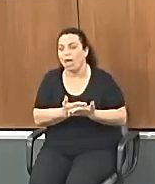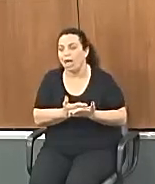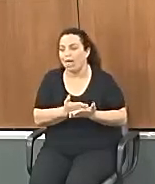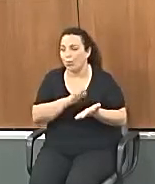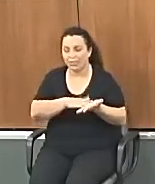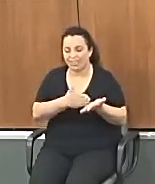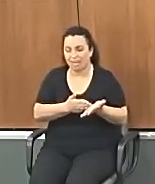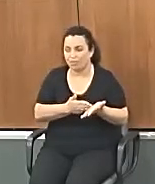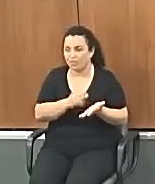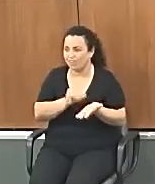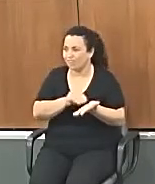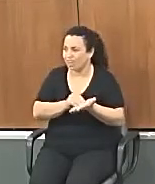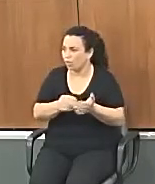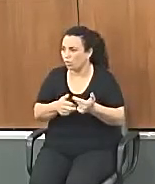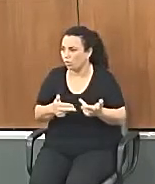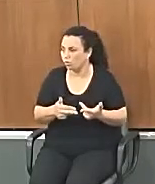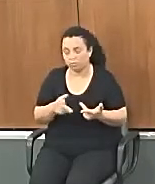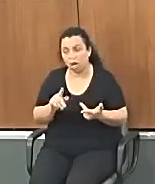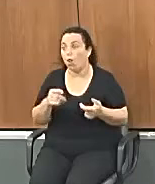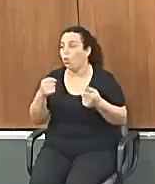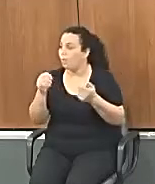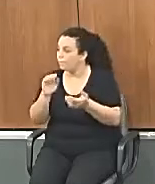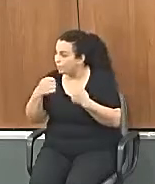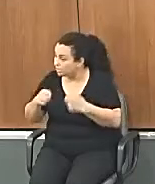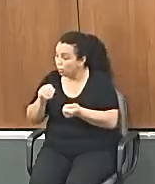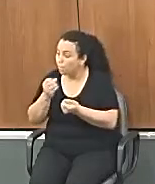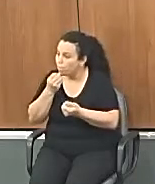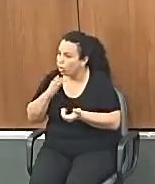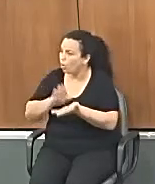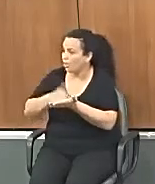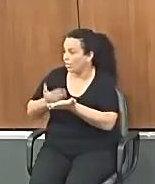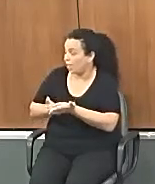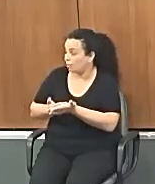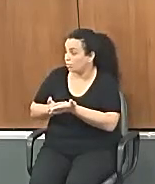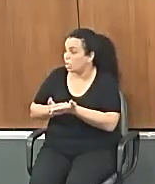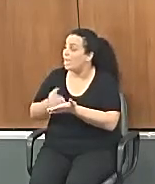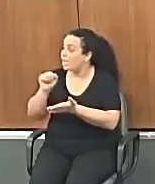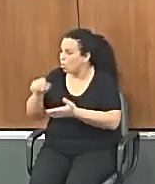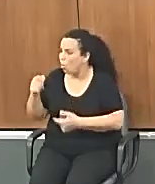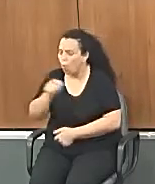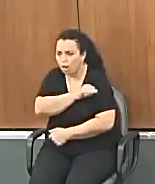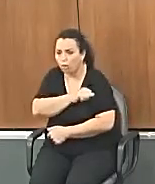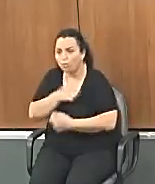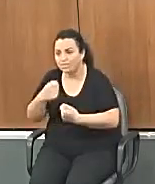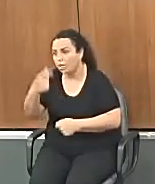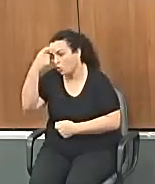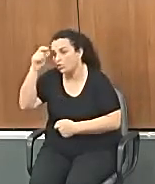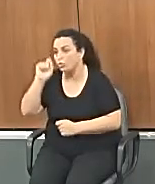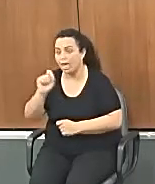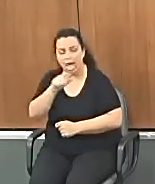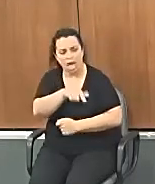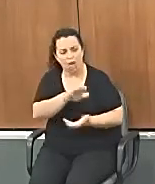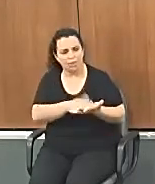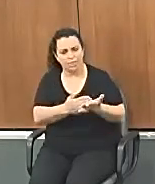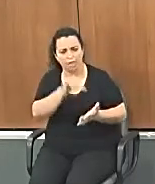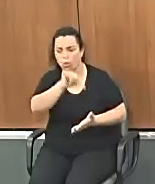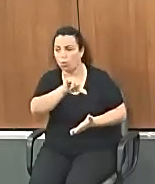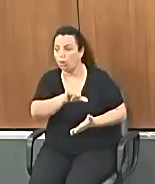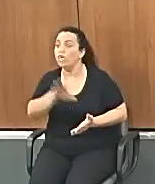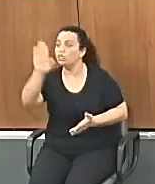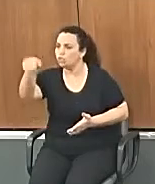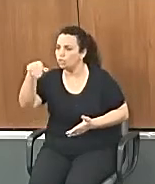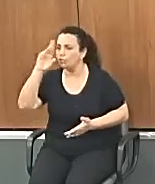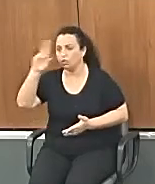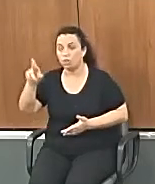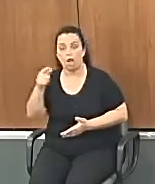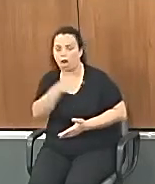íntegra ele precisa de um bom empate e tem a consciência que se entende se não for bom ele tem que reclamar na direção da escola pediu a troca